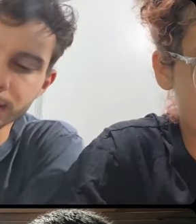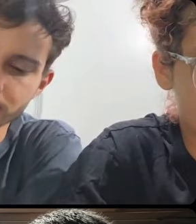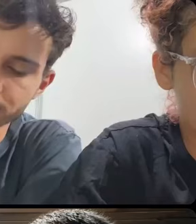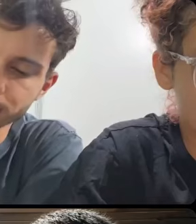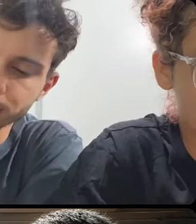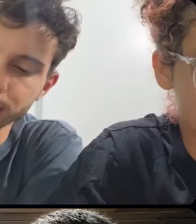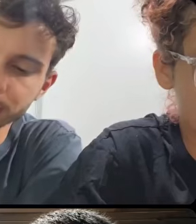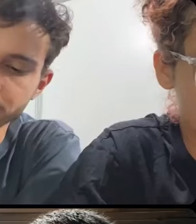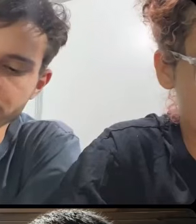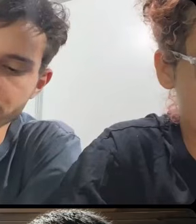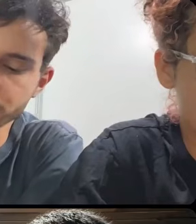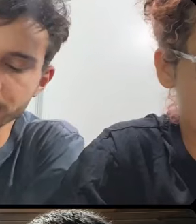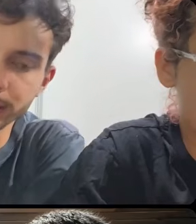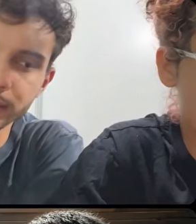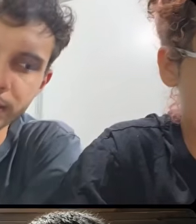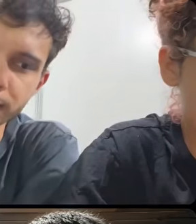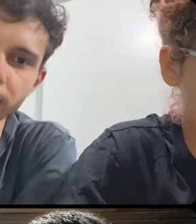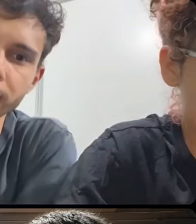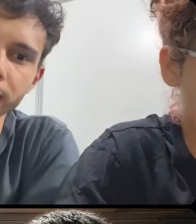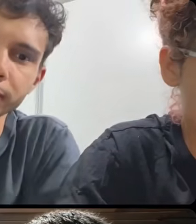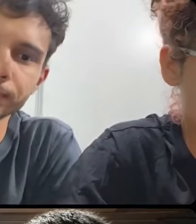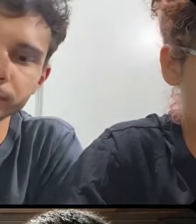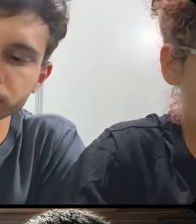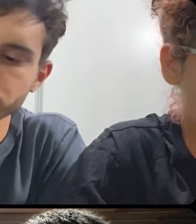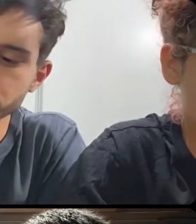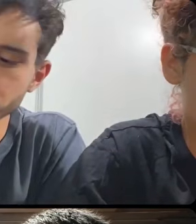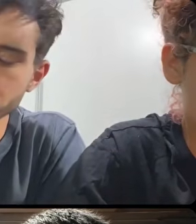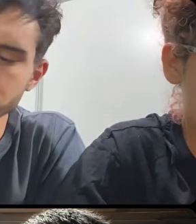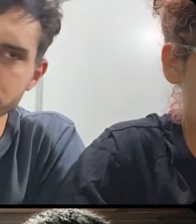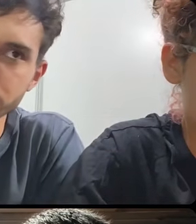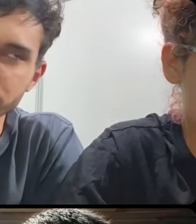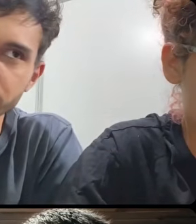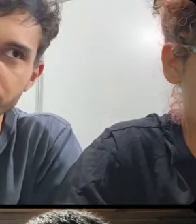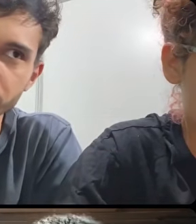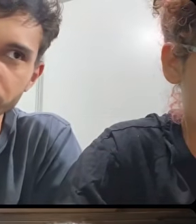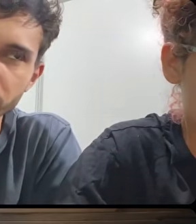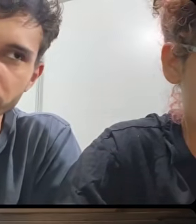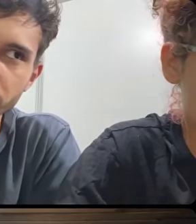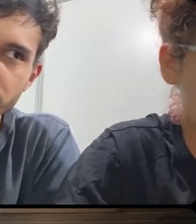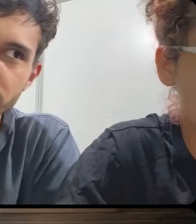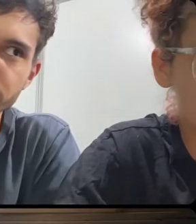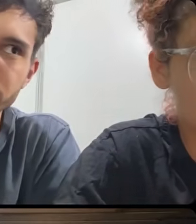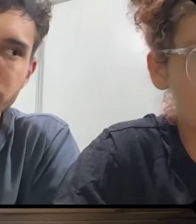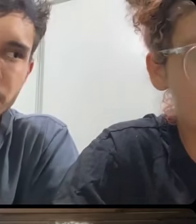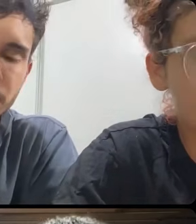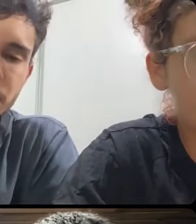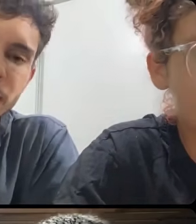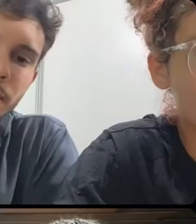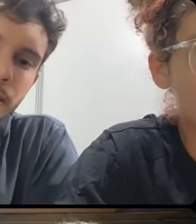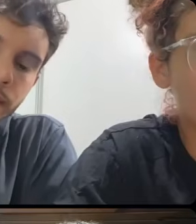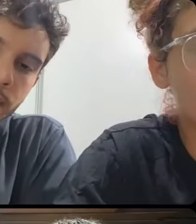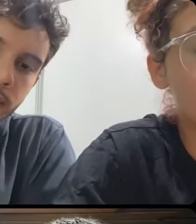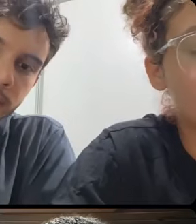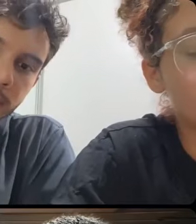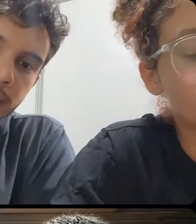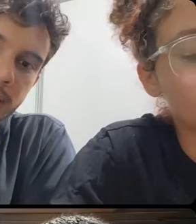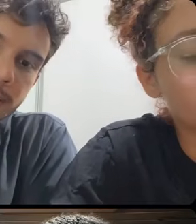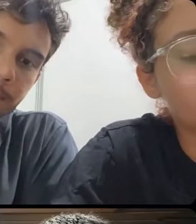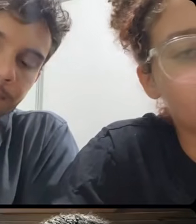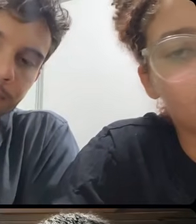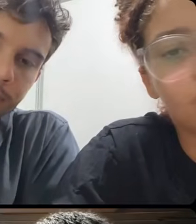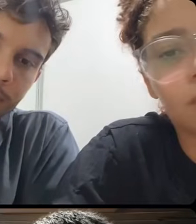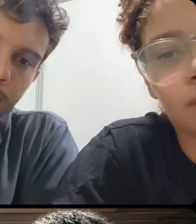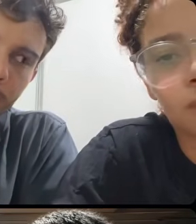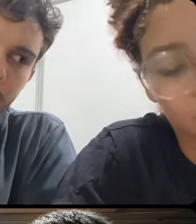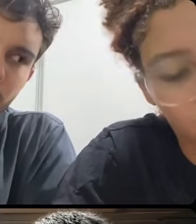a Libras, o que a gente faz, tenta fazer, na verdade, a gente tenta ir para algum lugar. Exemplo, a Rafa ela veio de